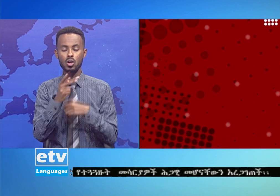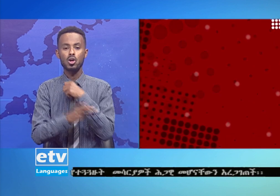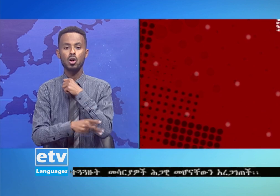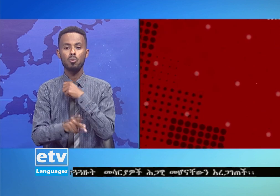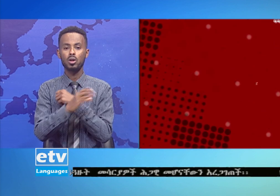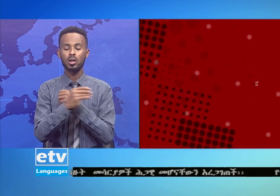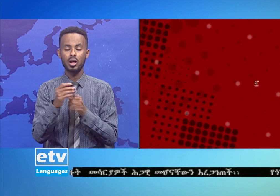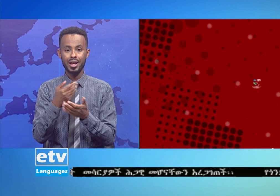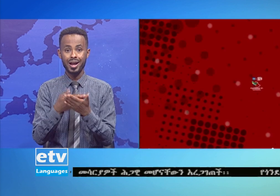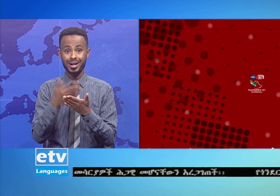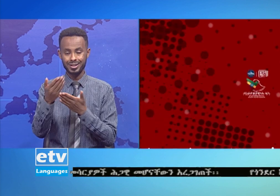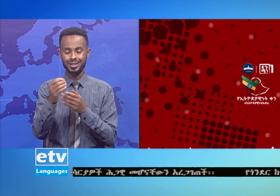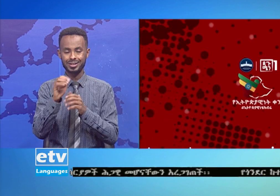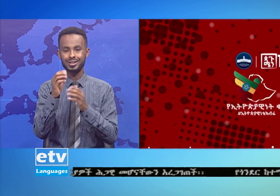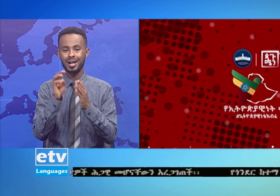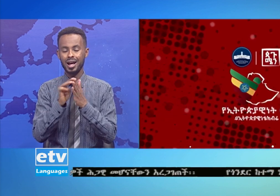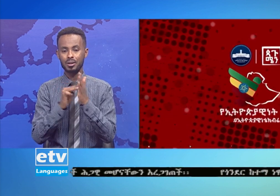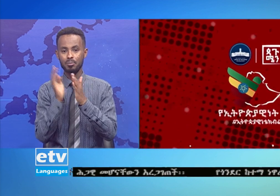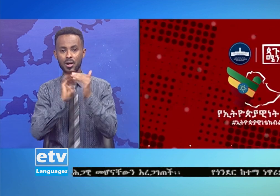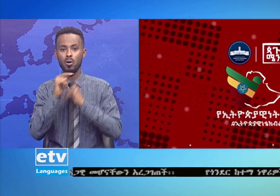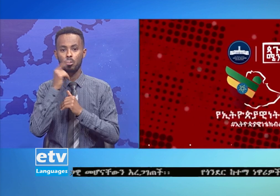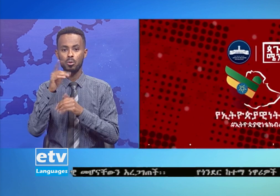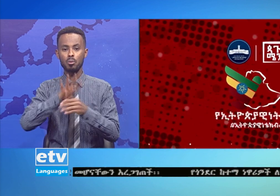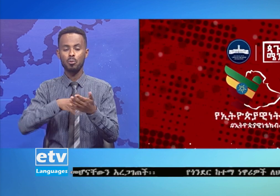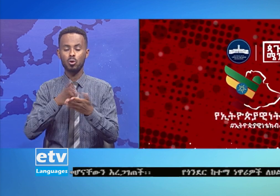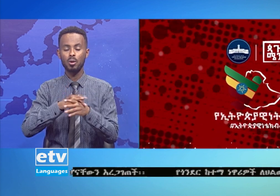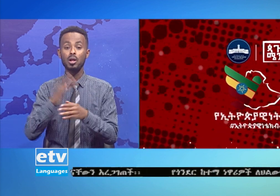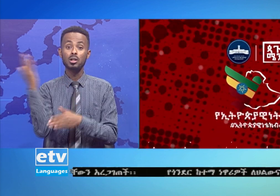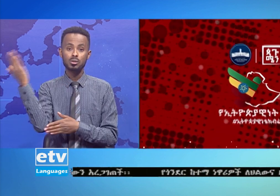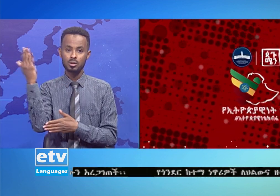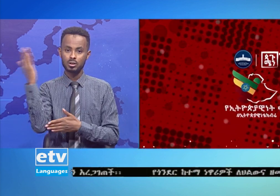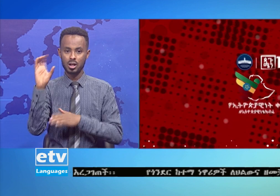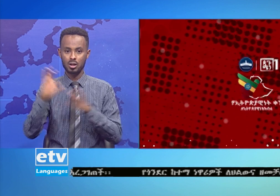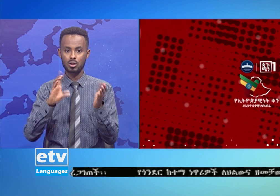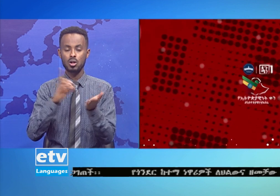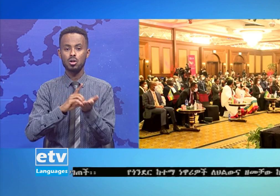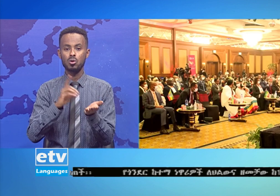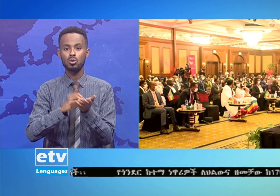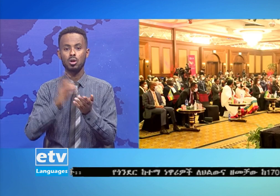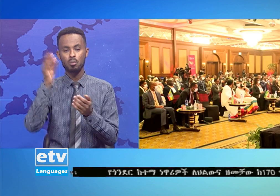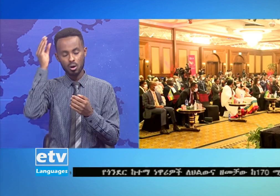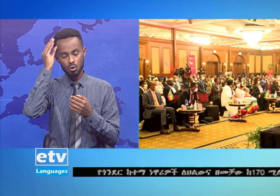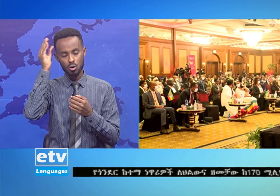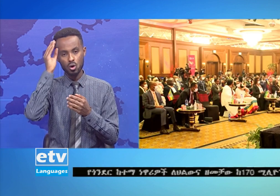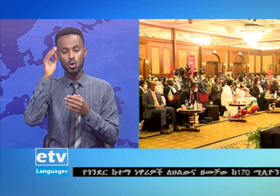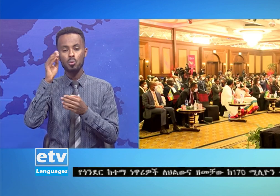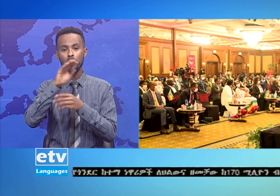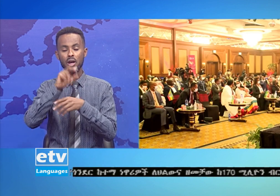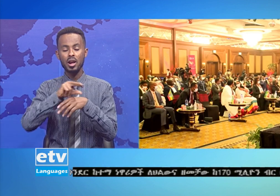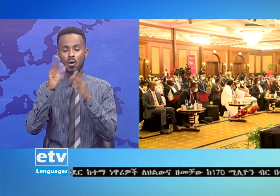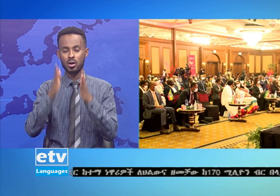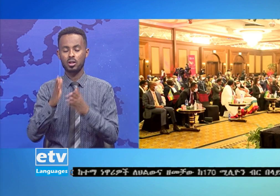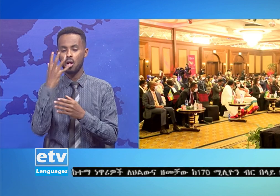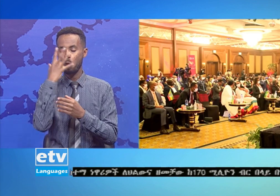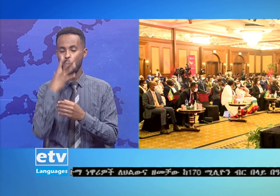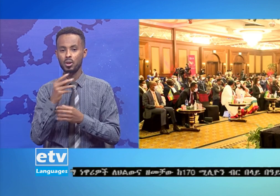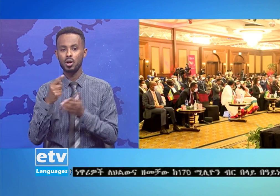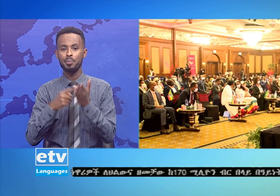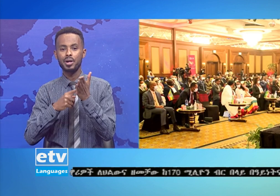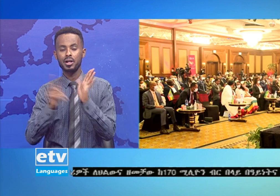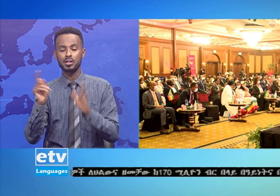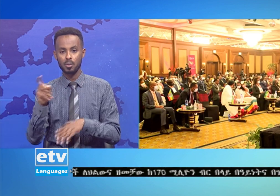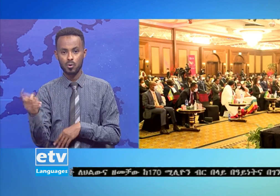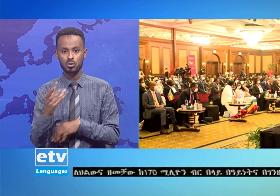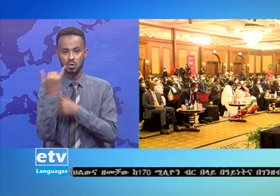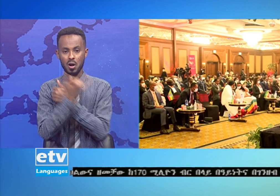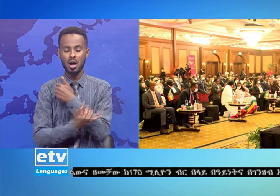ከፖለቲካና የአገዛዝ ስርዓትም በላይ ነው የሚሉት በመድረኩ ጥናታዊ ጽሑፍ ያቀረቡት ዶክተር ዲማነጎ ህብረ ብሔራዊነትና ውበት መገለጫዋ